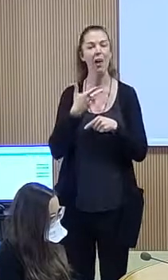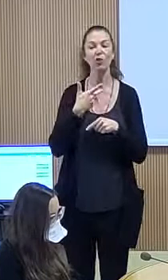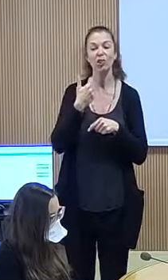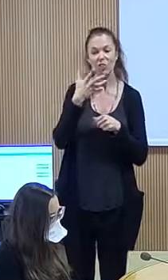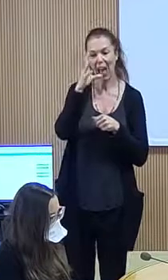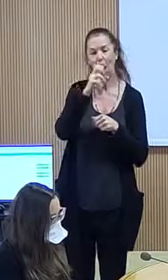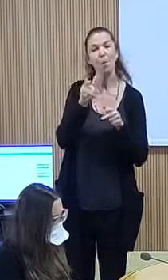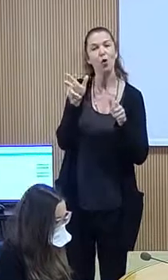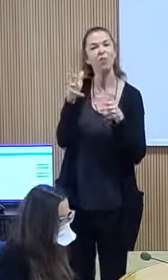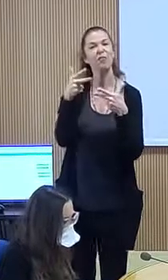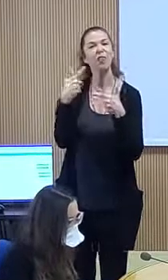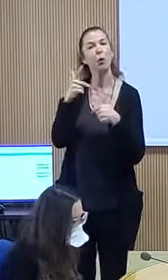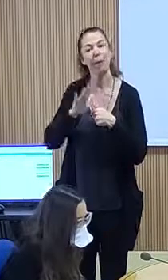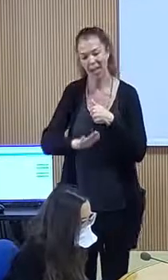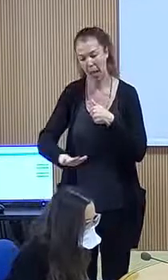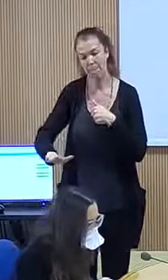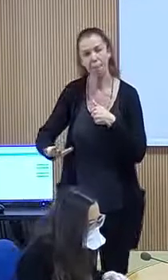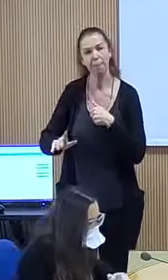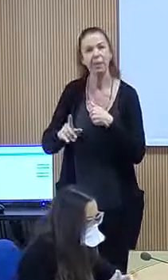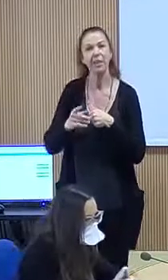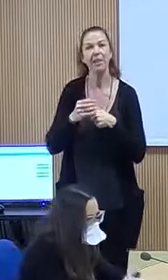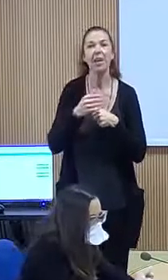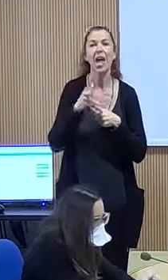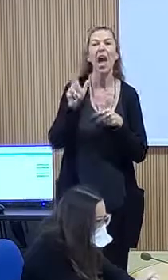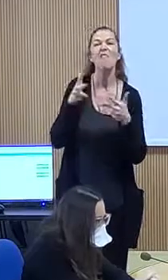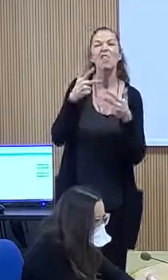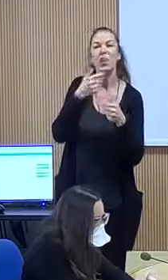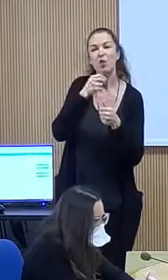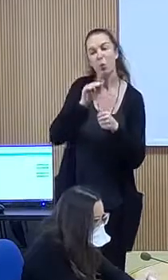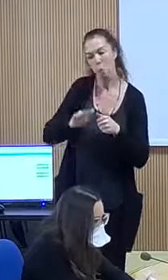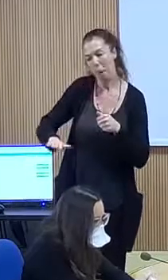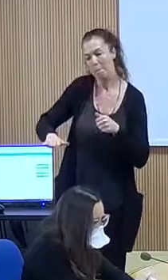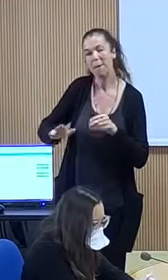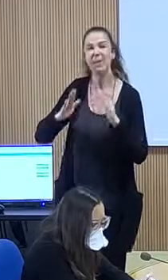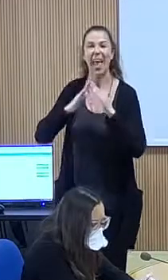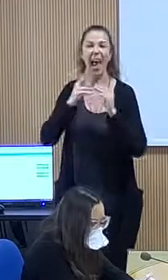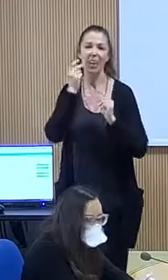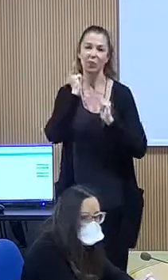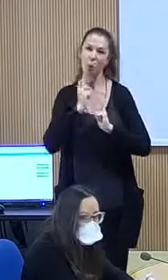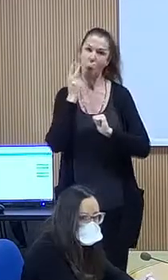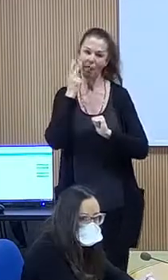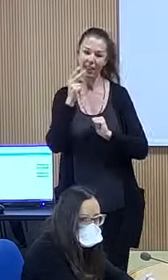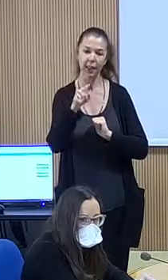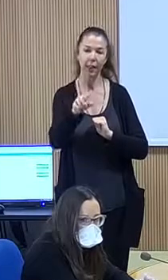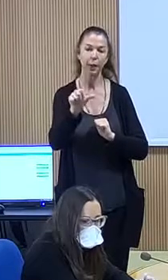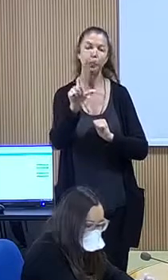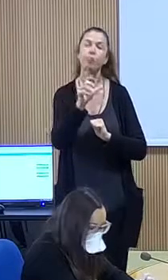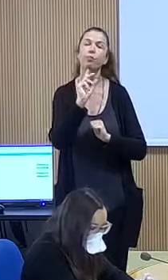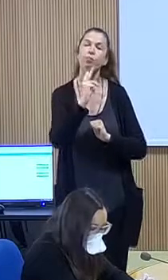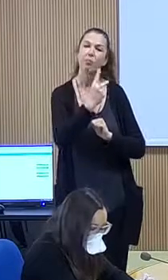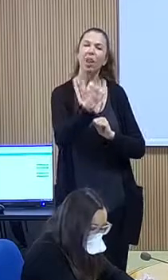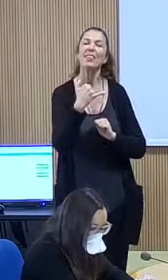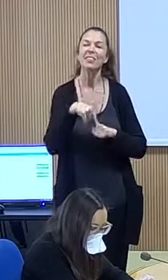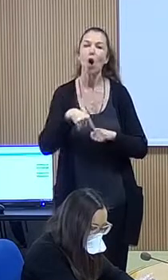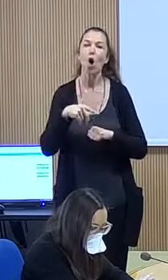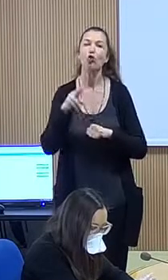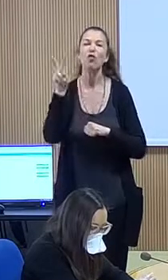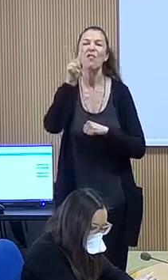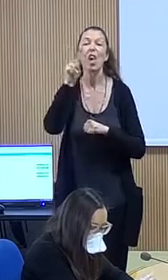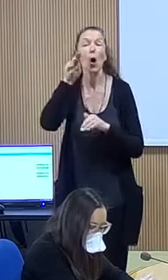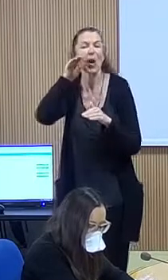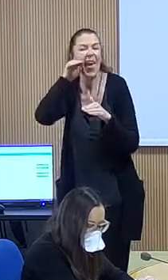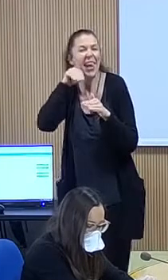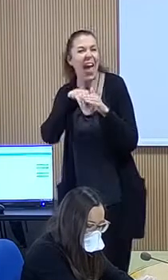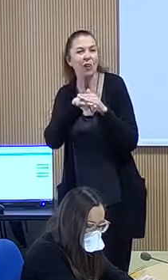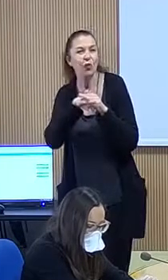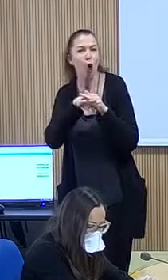video che possano intrattenere i bambini a casa sì allora oggi iniziamo con verona nascosta con i bastioni di santo spirito